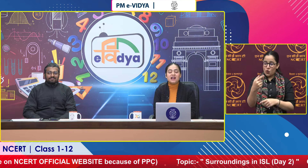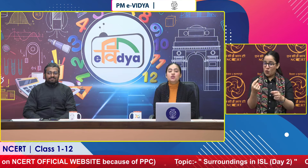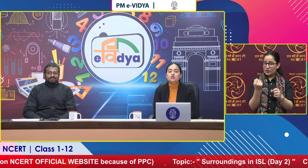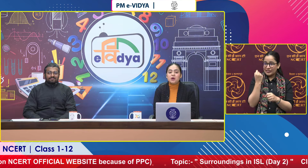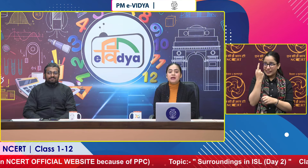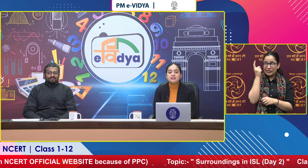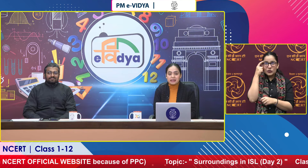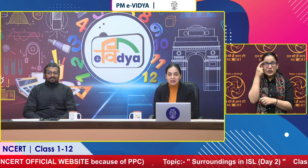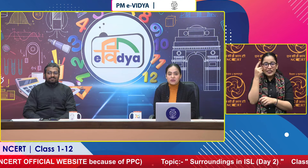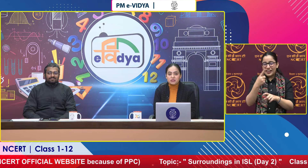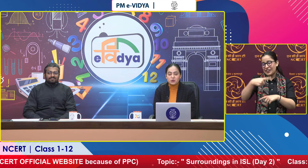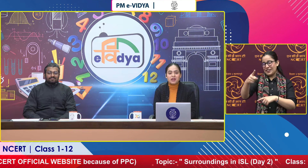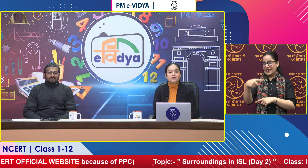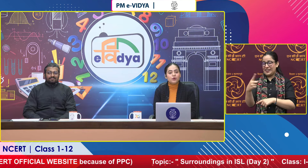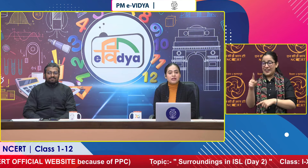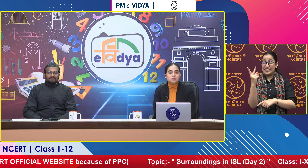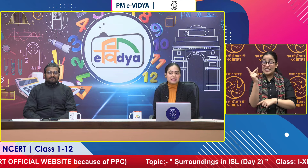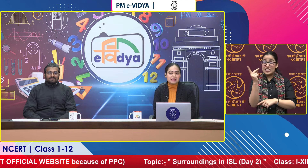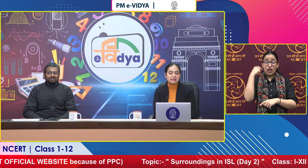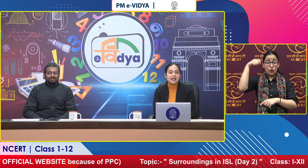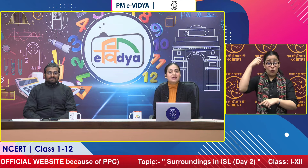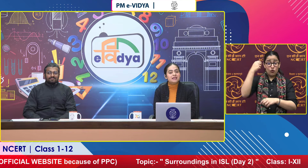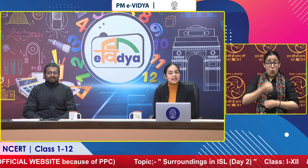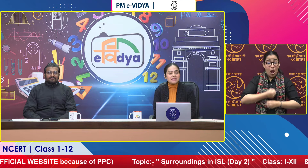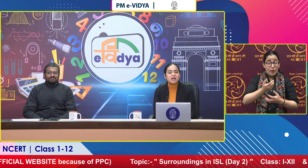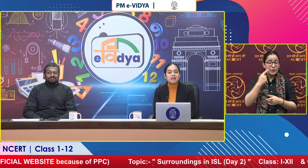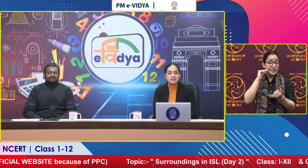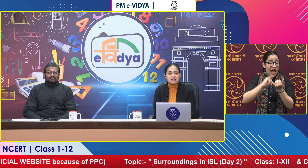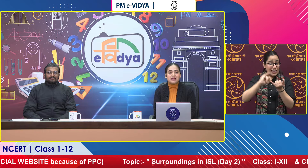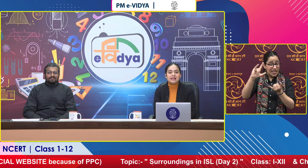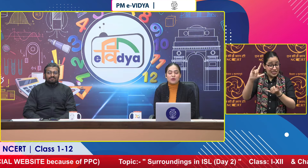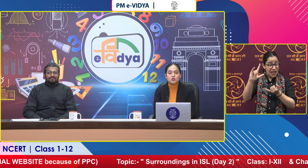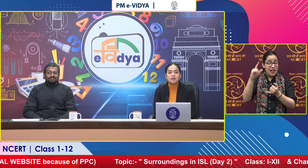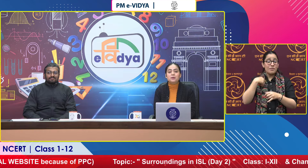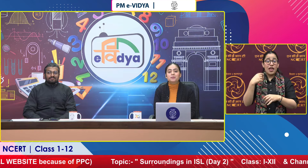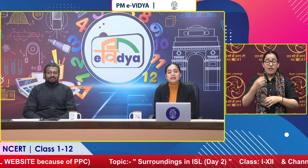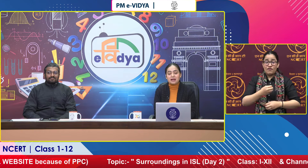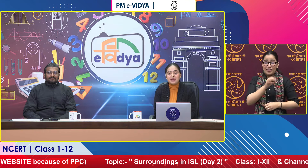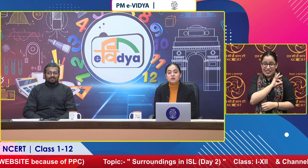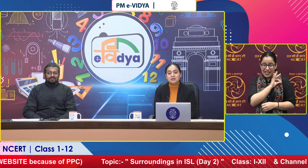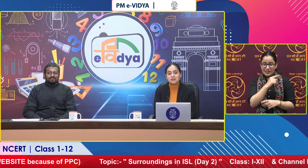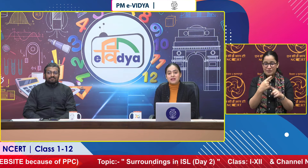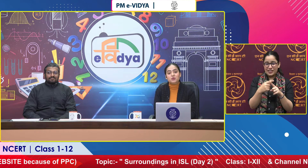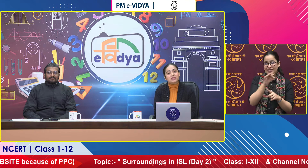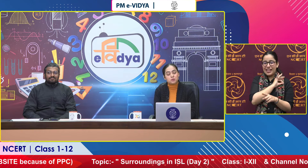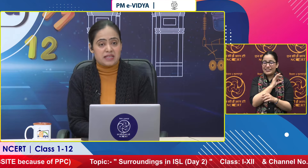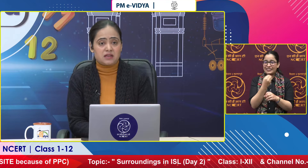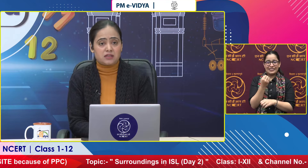किया। जो हमारा सेकंड वीडियो है वो एक्सप्रेस करता है कि कैसे हम इंडियन साइन लैंग्वेज में अपने लाइक्स और डिसलाइक्स को एक्सप्रेस करते